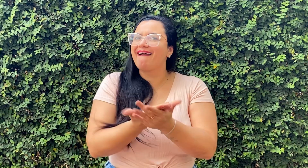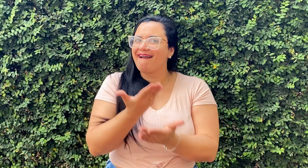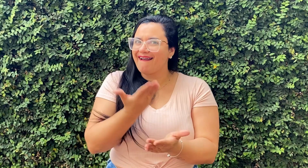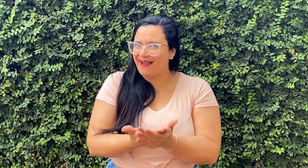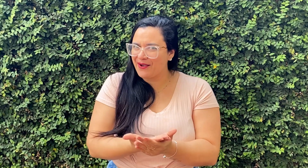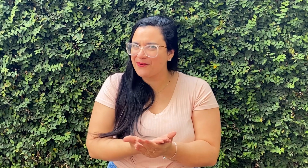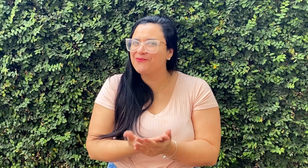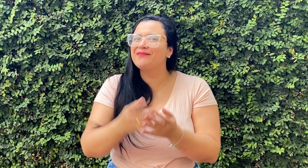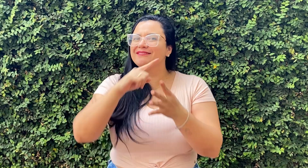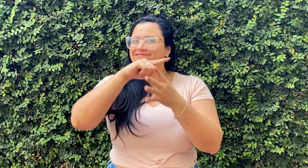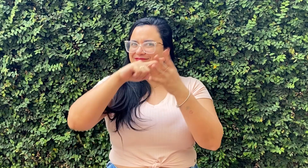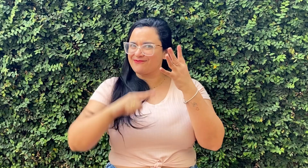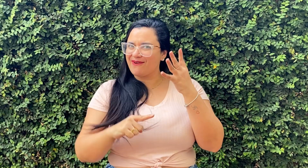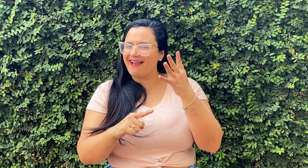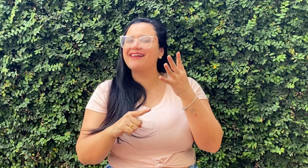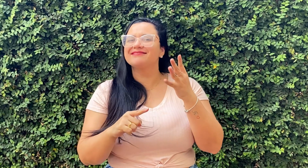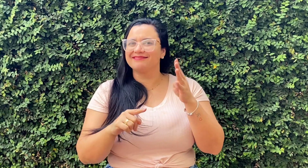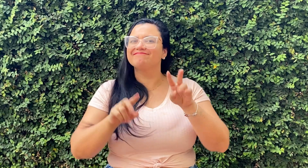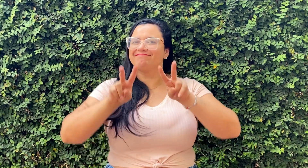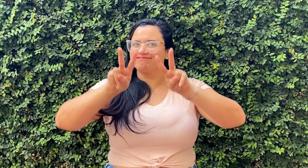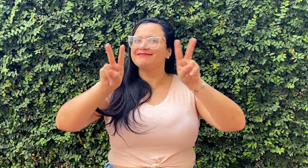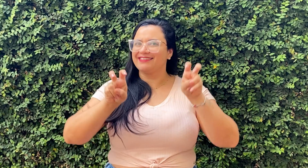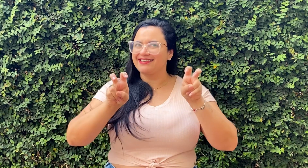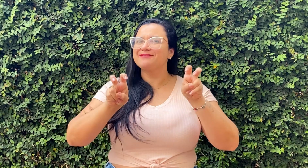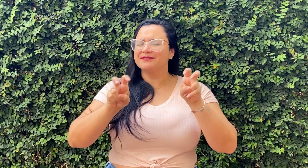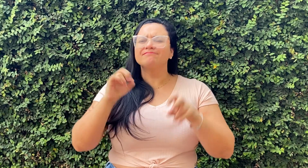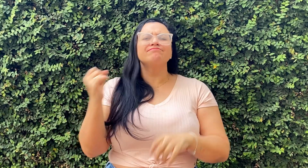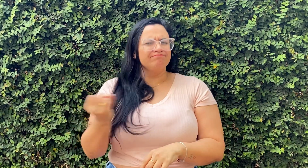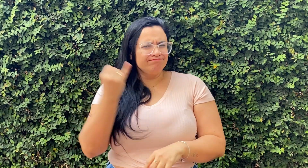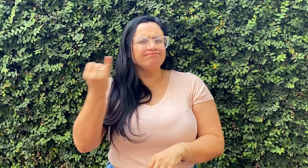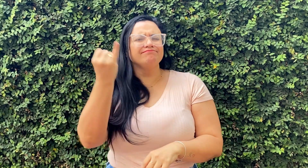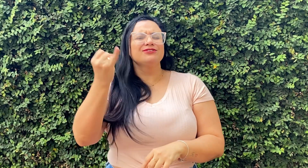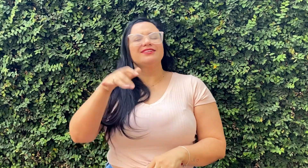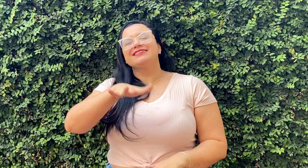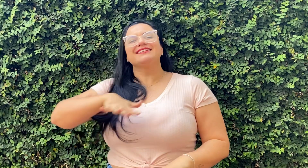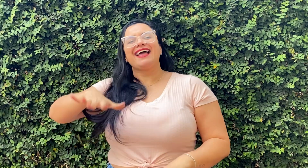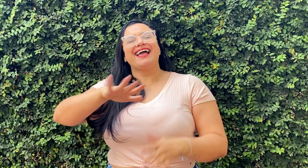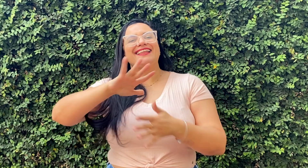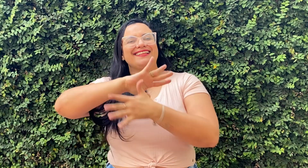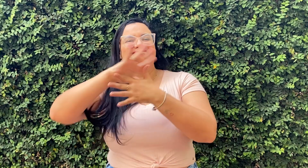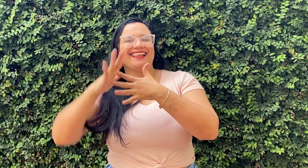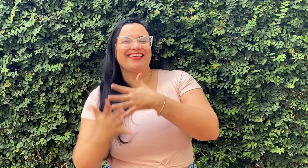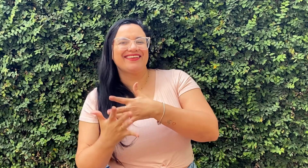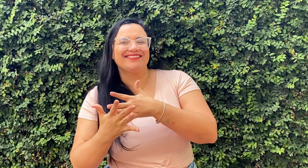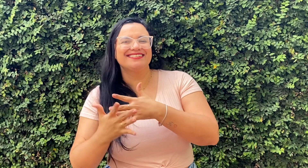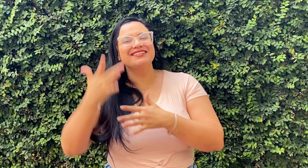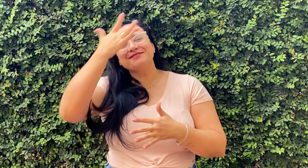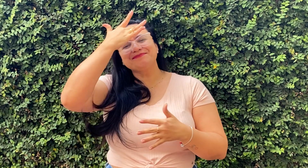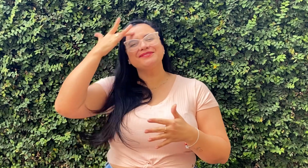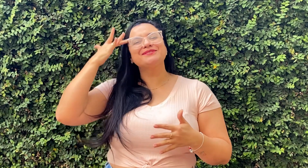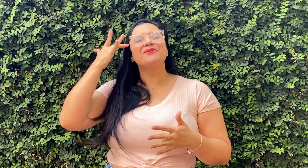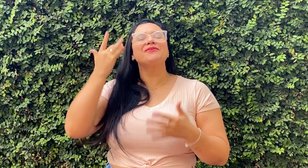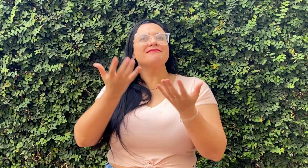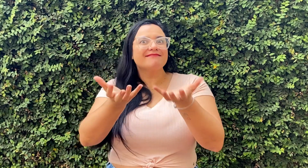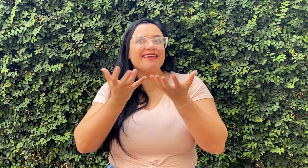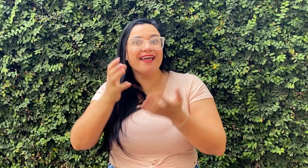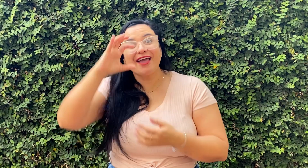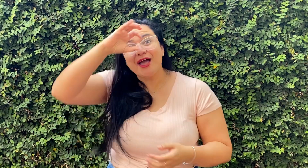aula dessas 4. São temas importantes da área da Libras para as pessoas que